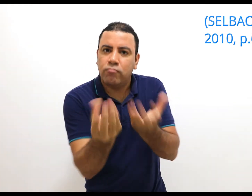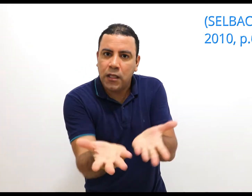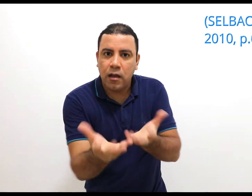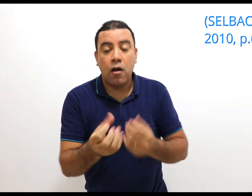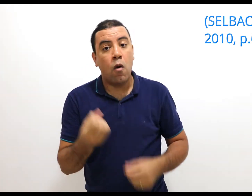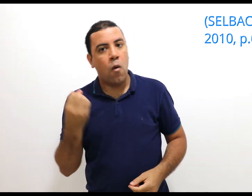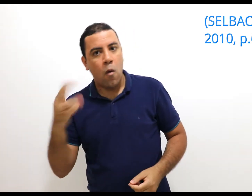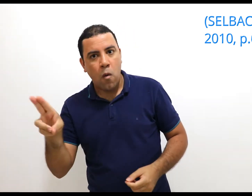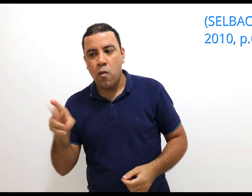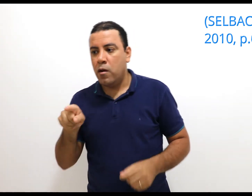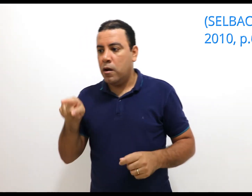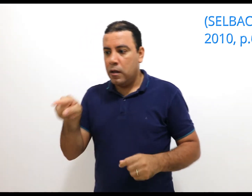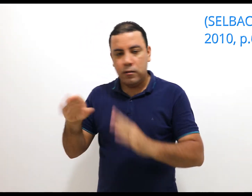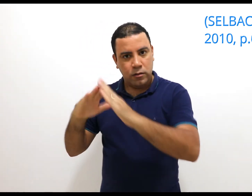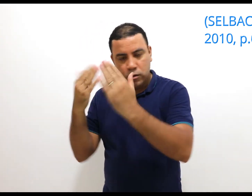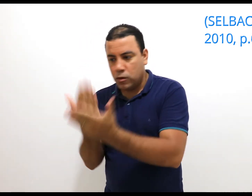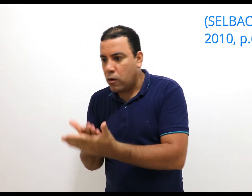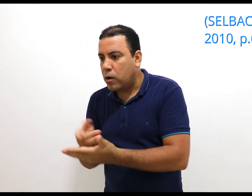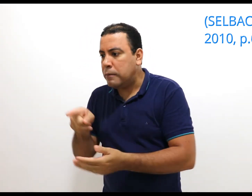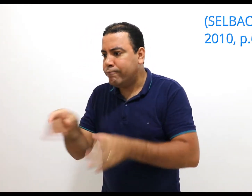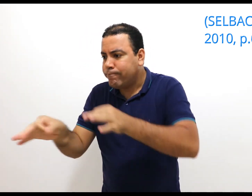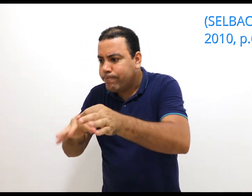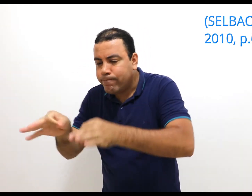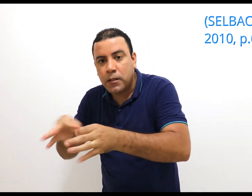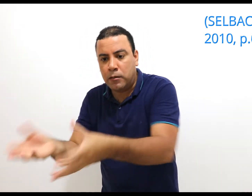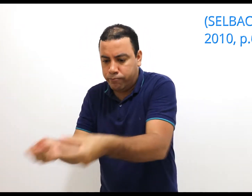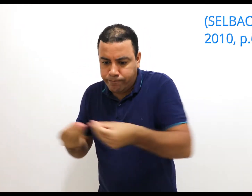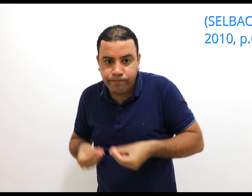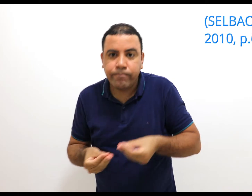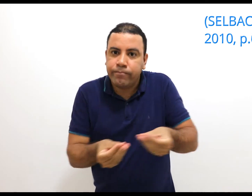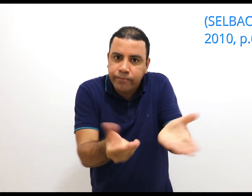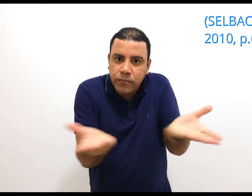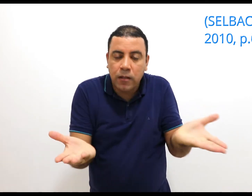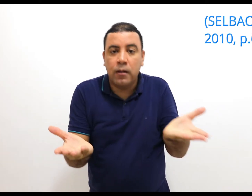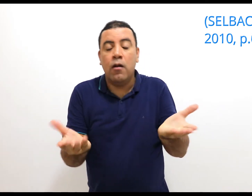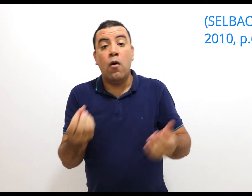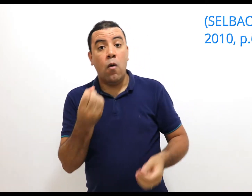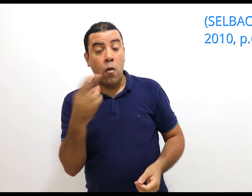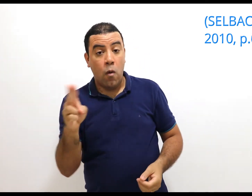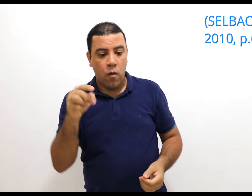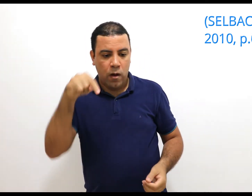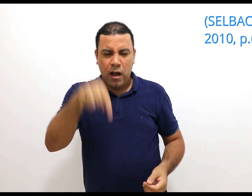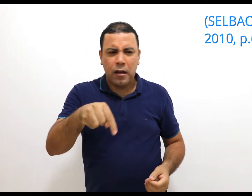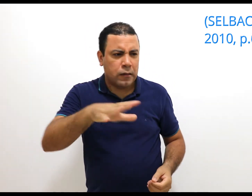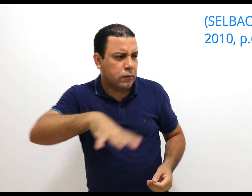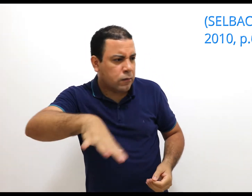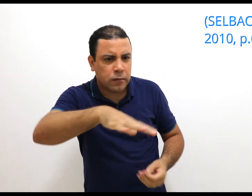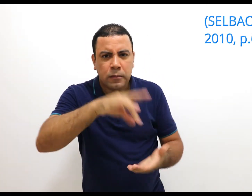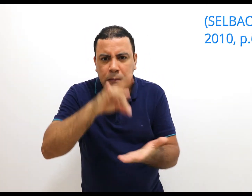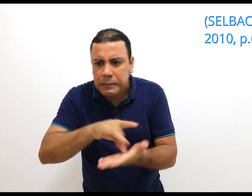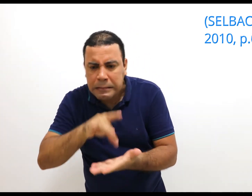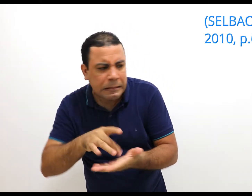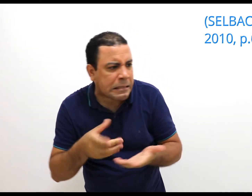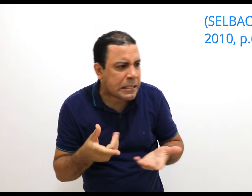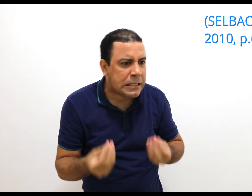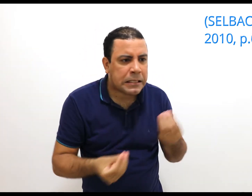emprega e que não exclui os de produção pessoal organizados pela escola, ou ainda